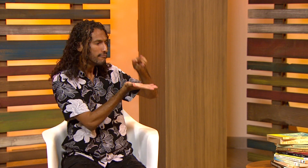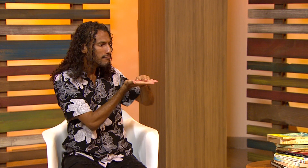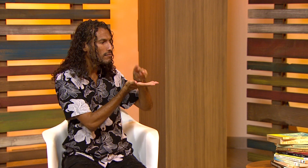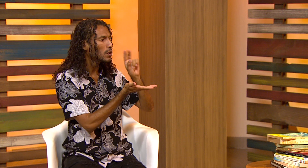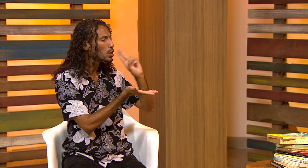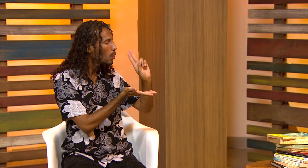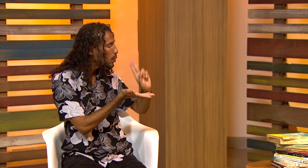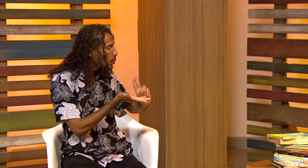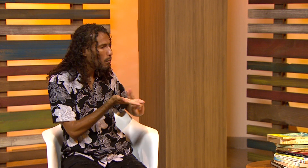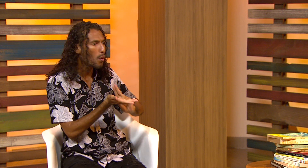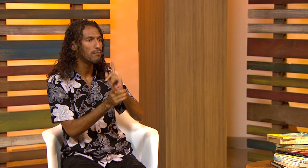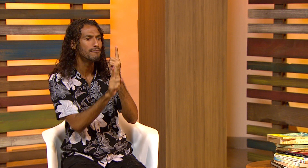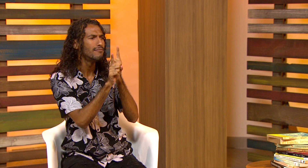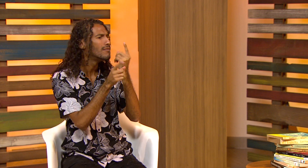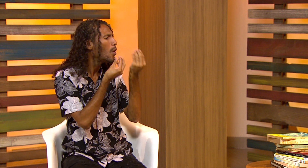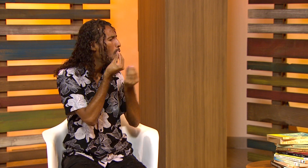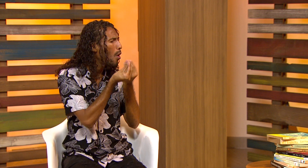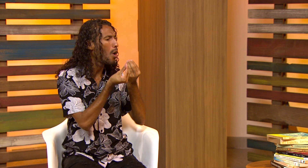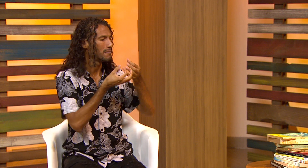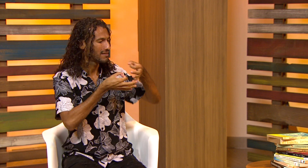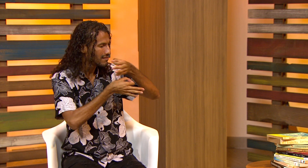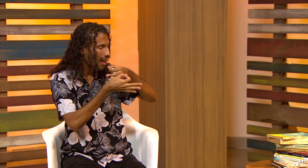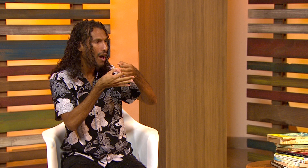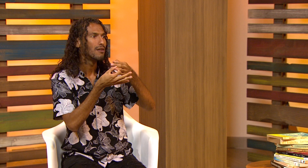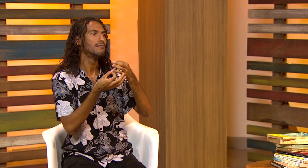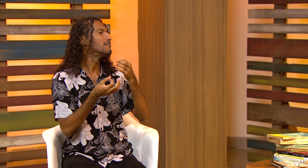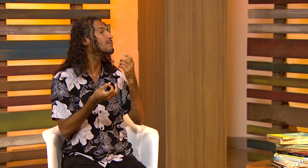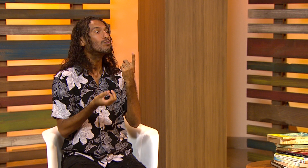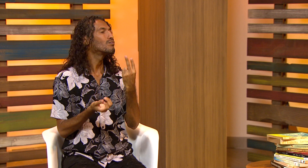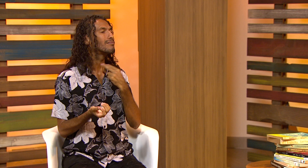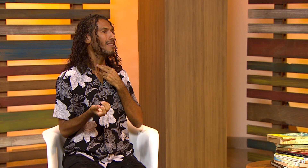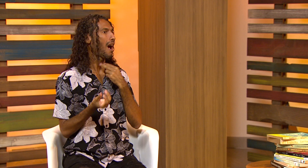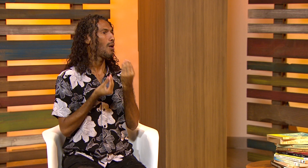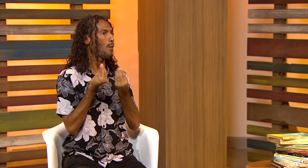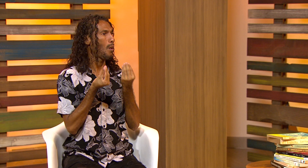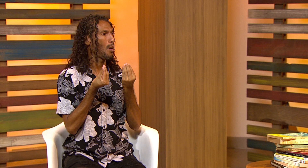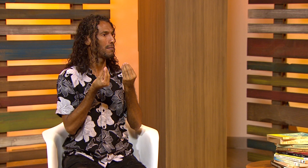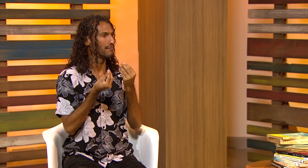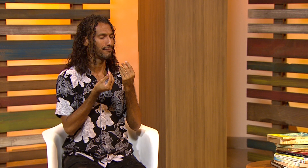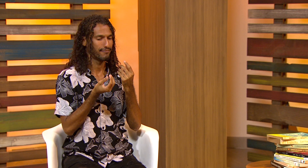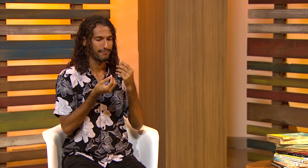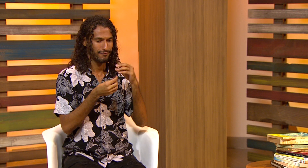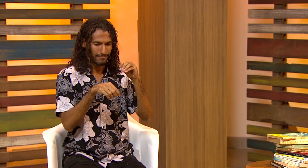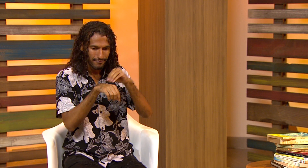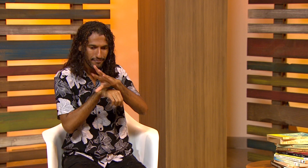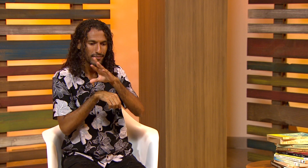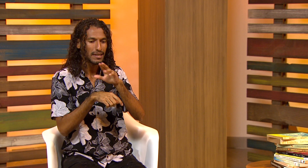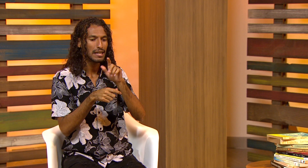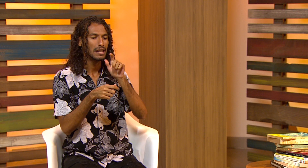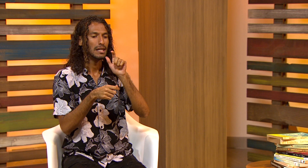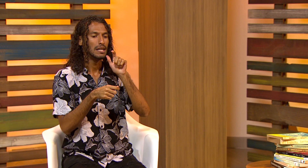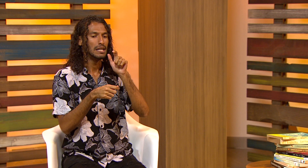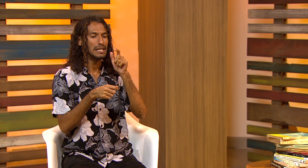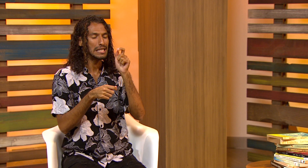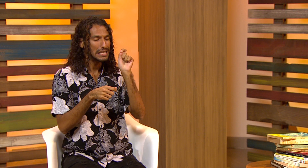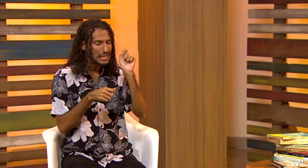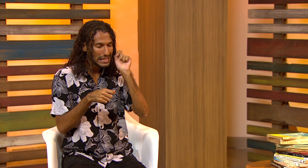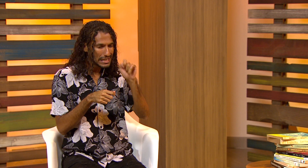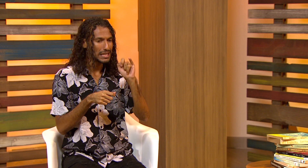que assustados em relação e temerosos nas aulas sobre questões voltadas a doenças, internações, sistemas celulares e